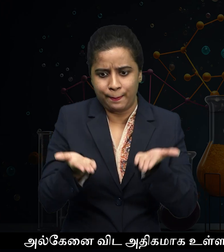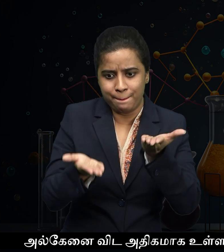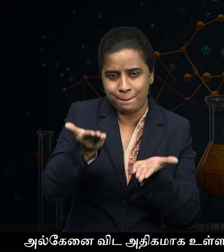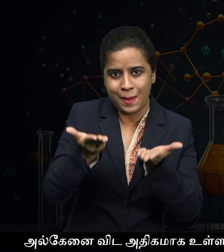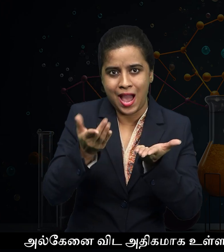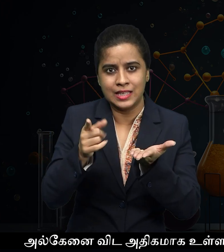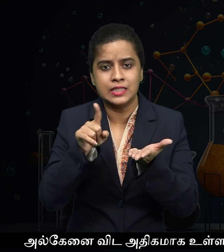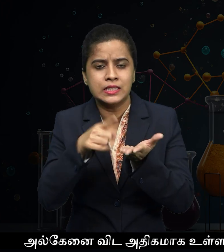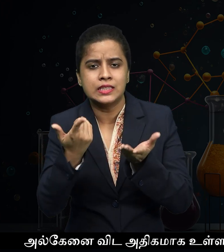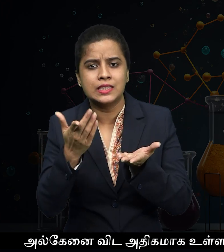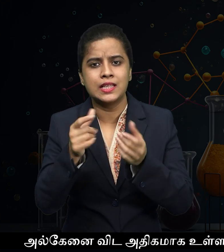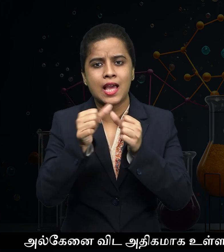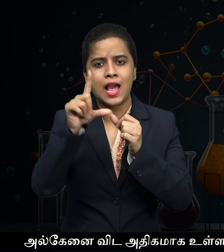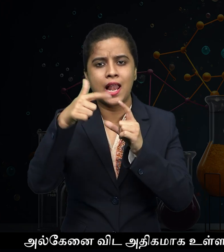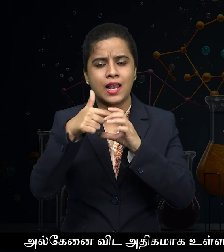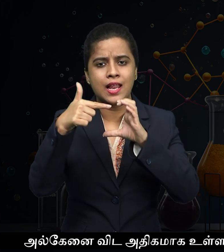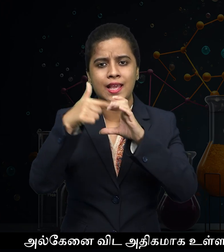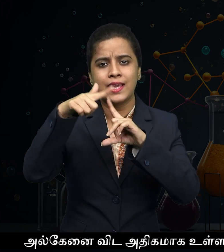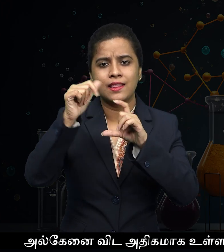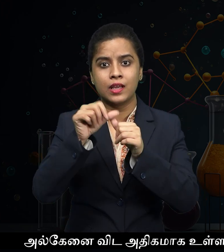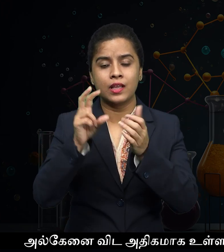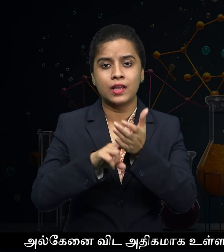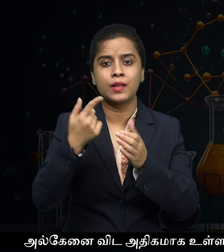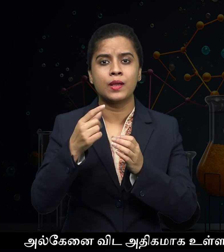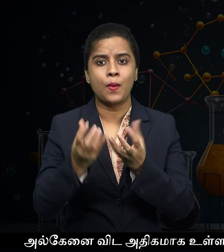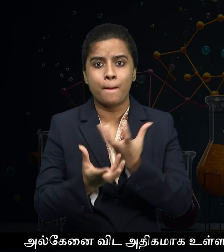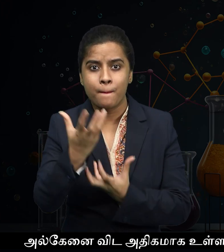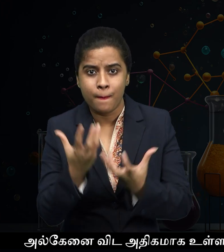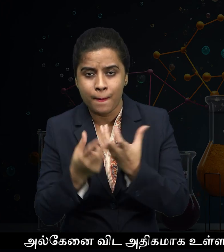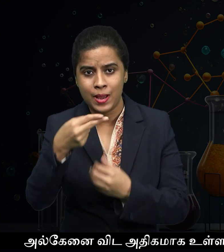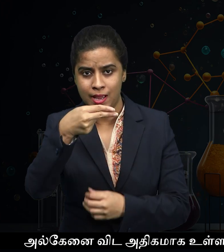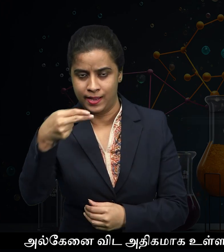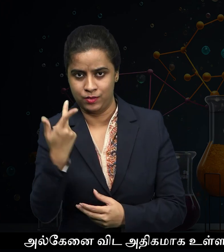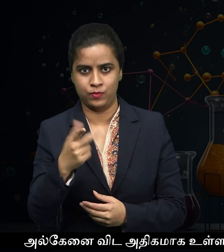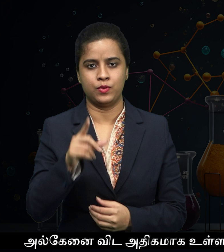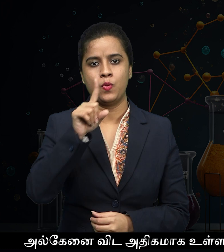அதாவது ஈத்தேன், அதாவது கொதிநிலை ஈடு